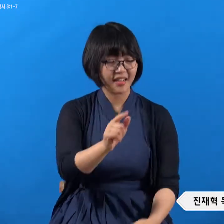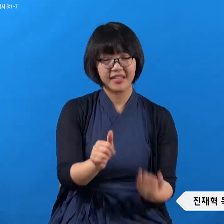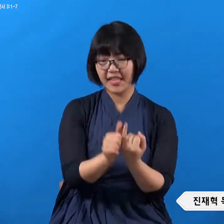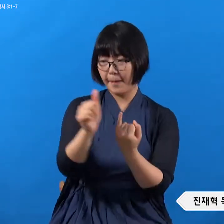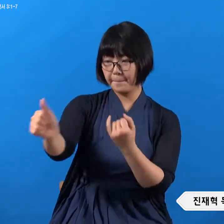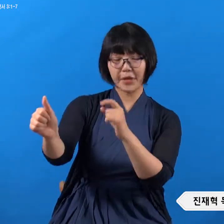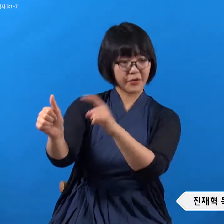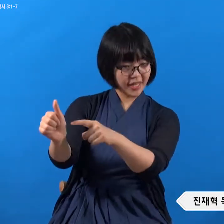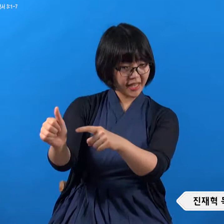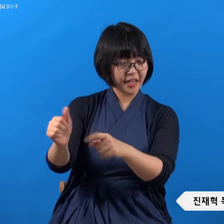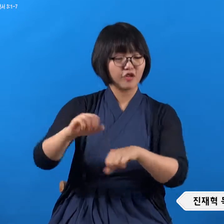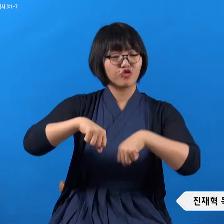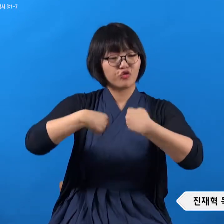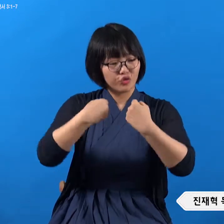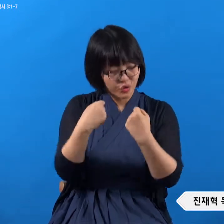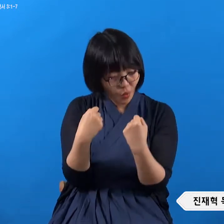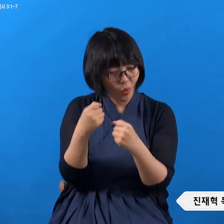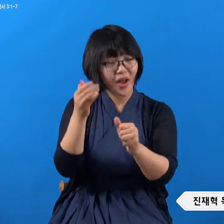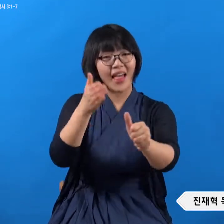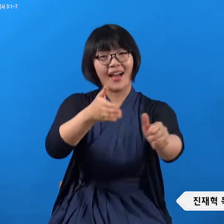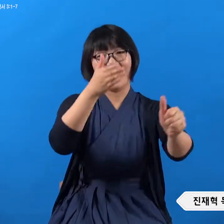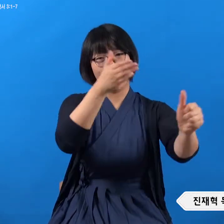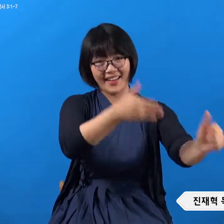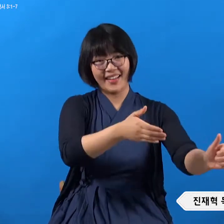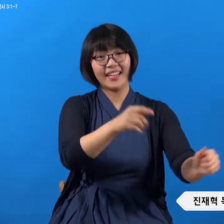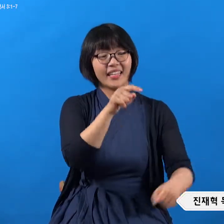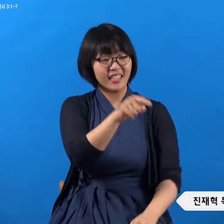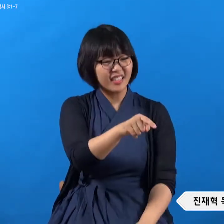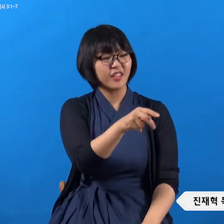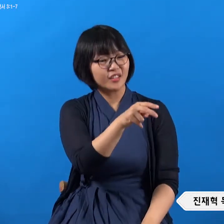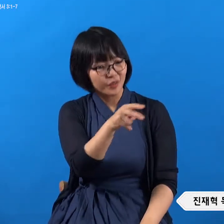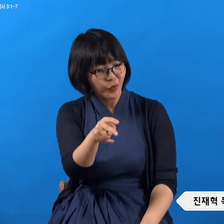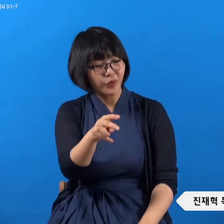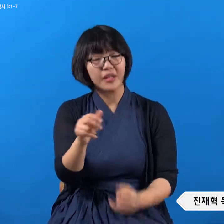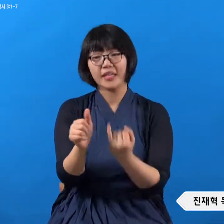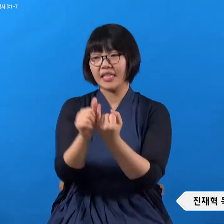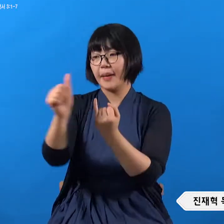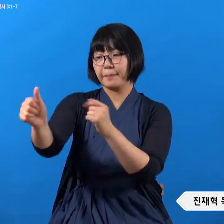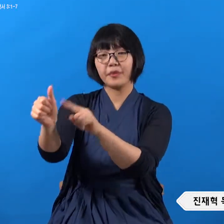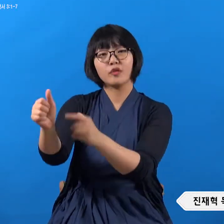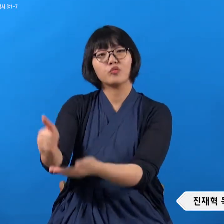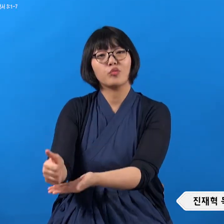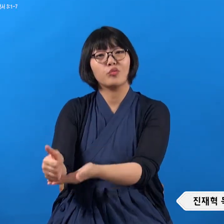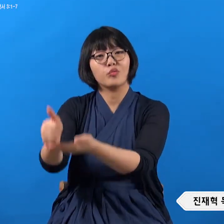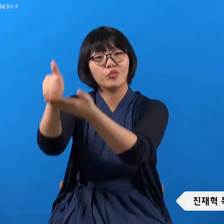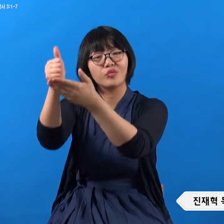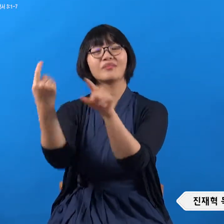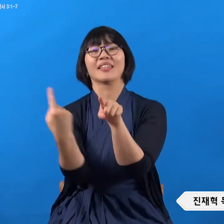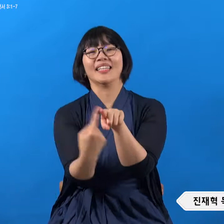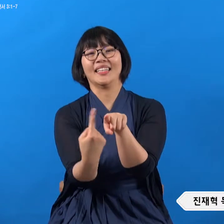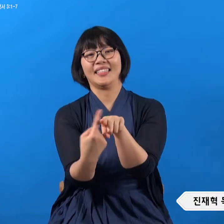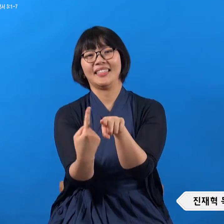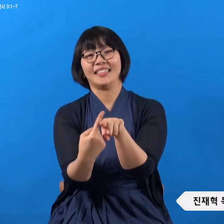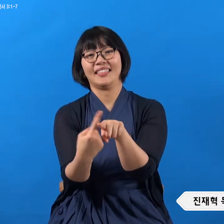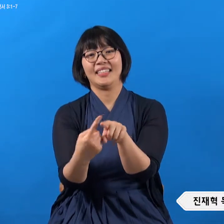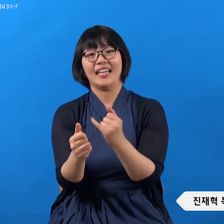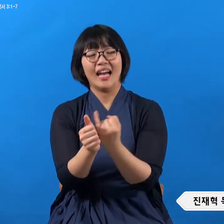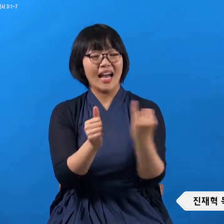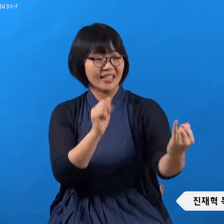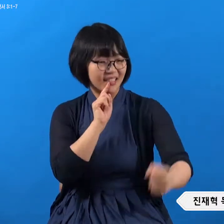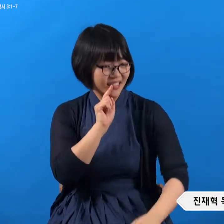자기 남편에게 순종하라. 그것이 남편을 존중함입니다.